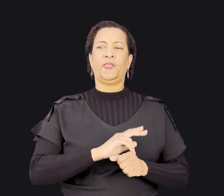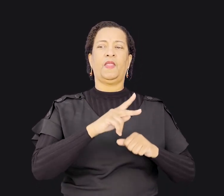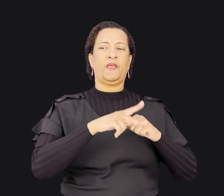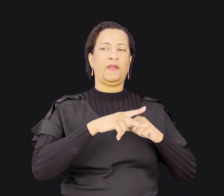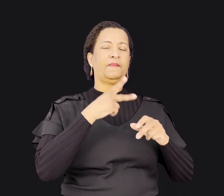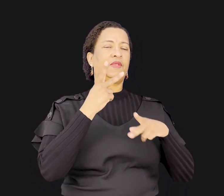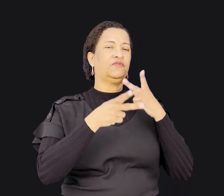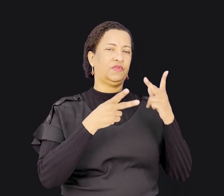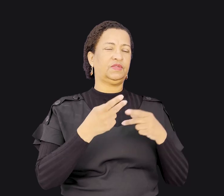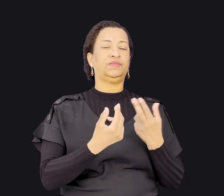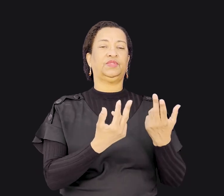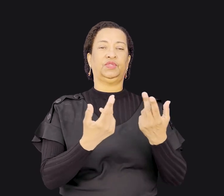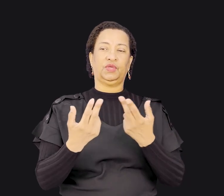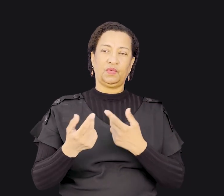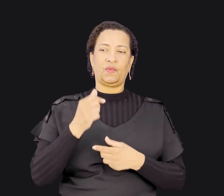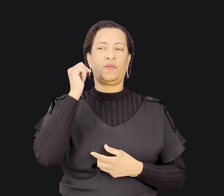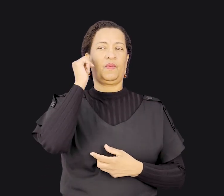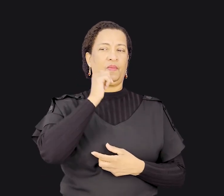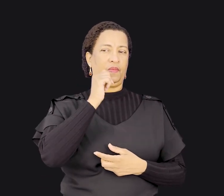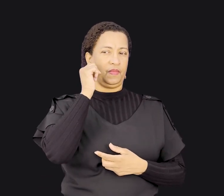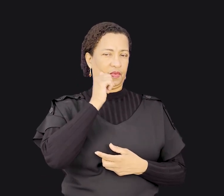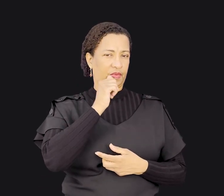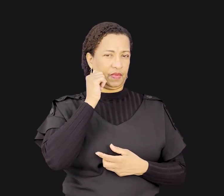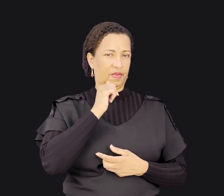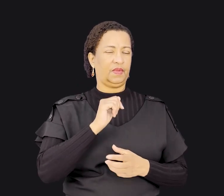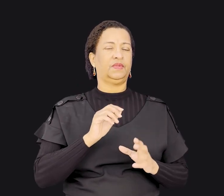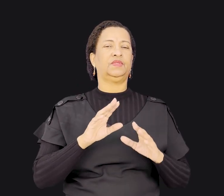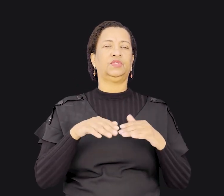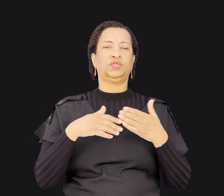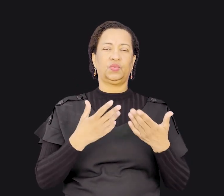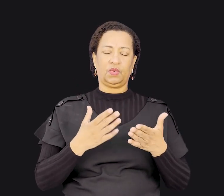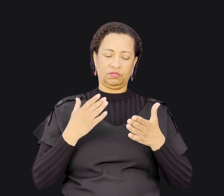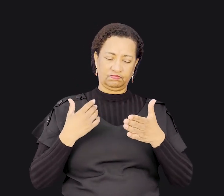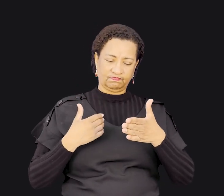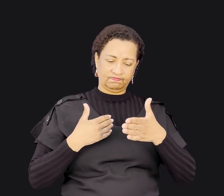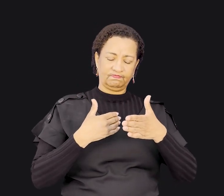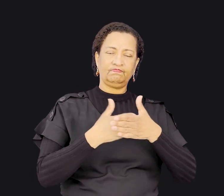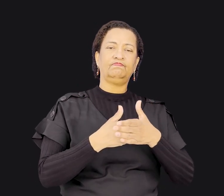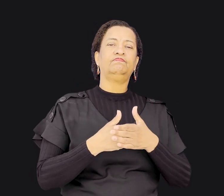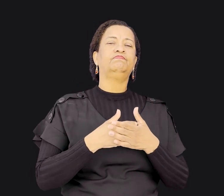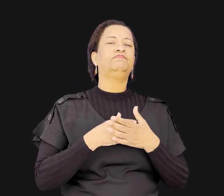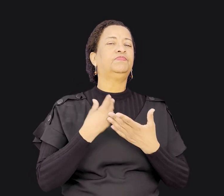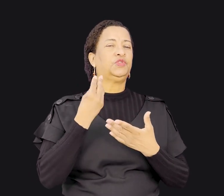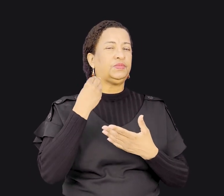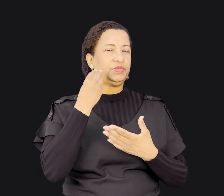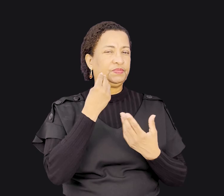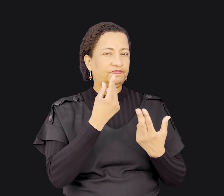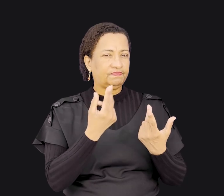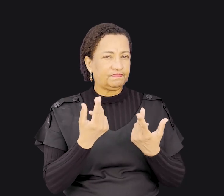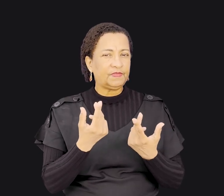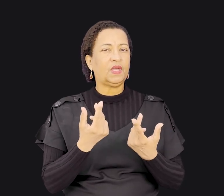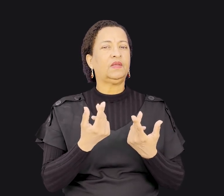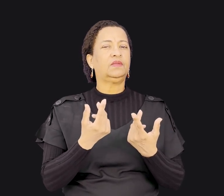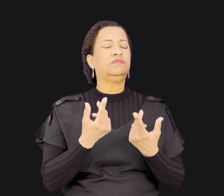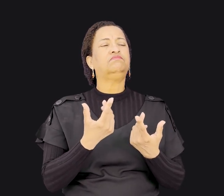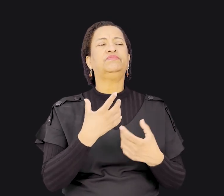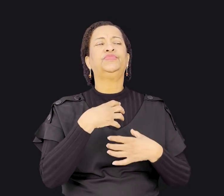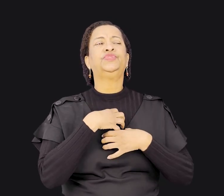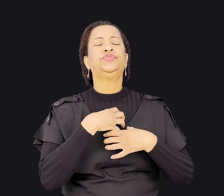do mesmo modo, mulheres. Quando nos deparamos com a expressão do mesmo modo, devemos perguntar: do mesmo modo